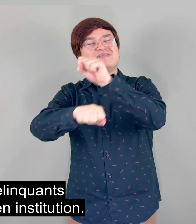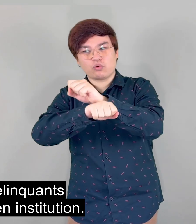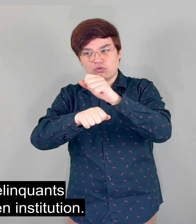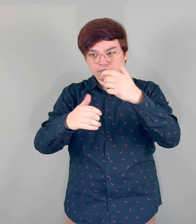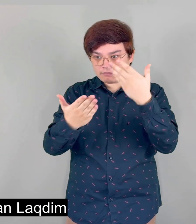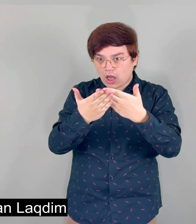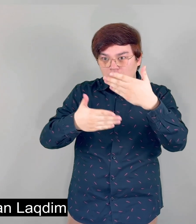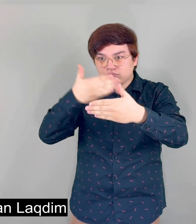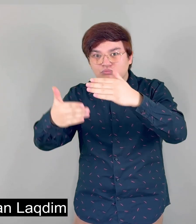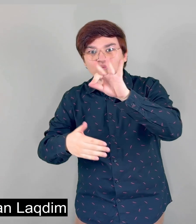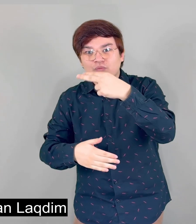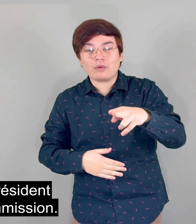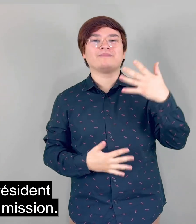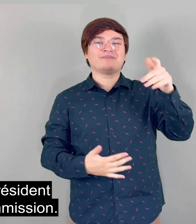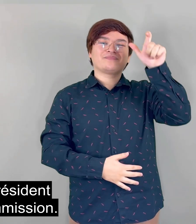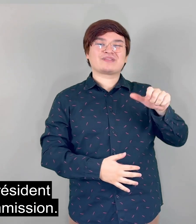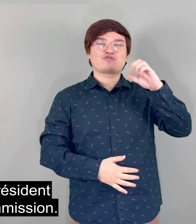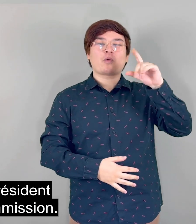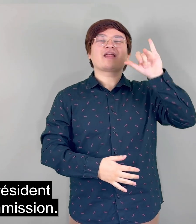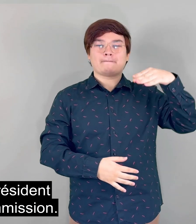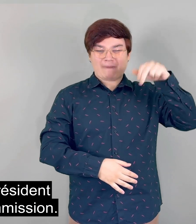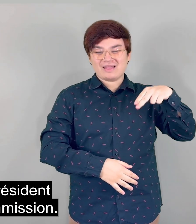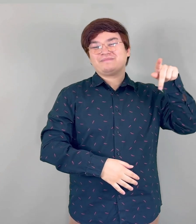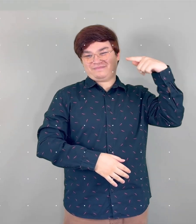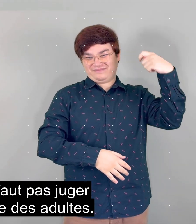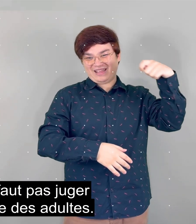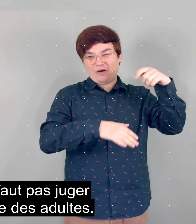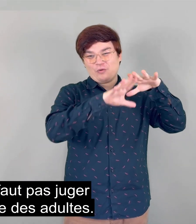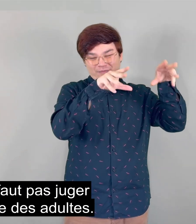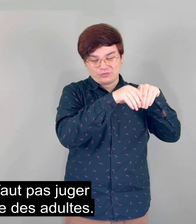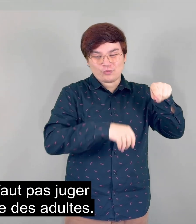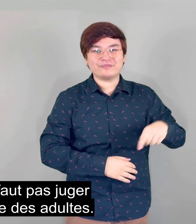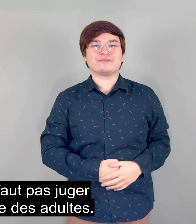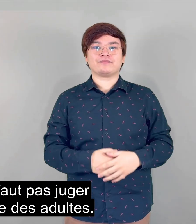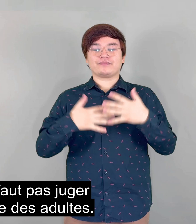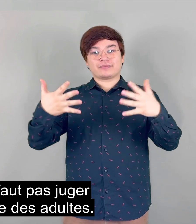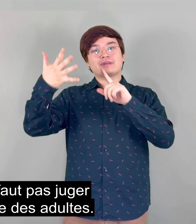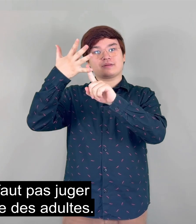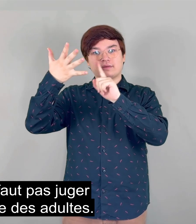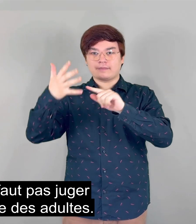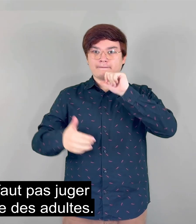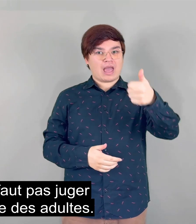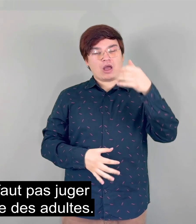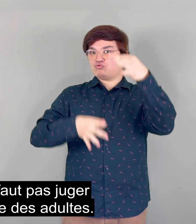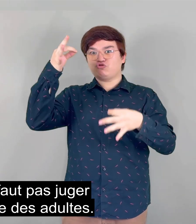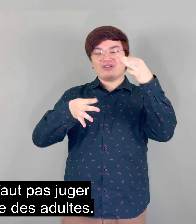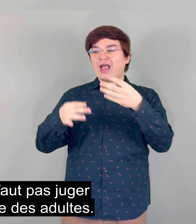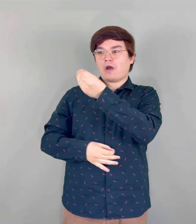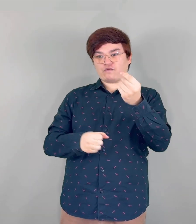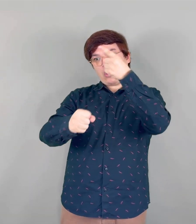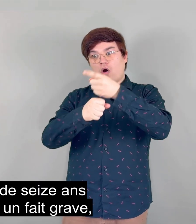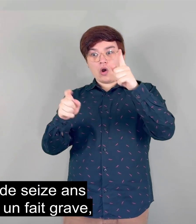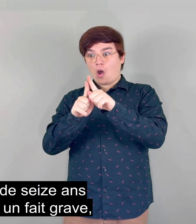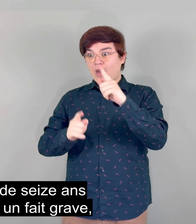institution. C'est Soleiman Lagdim qui est le président de cette commission. Point 5. Il ne faut pas juger les enfants comme des